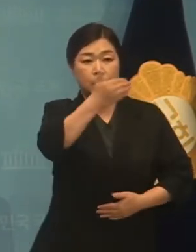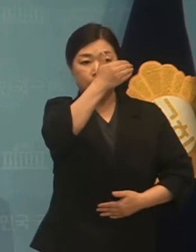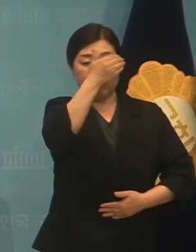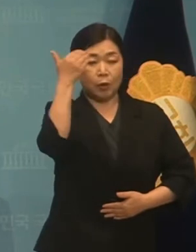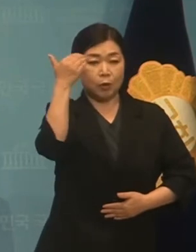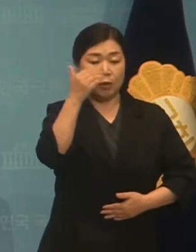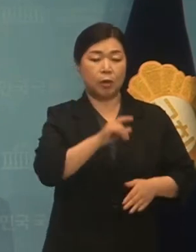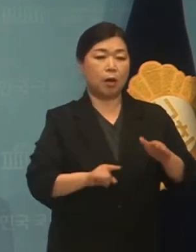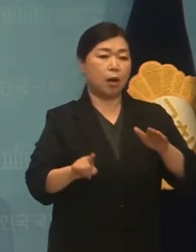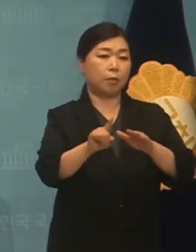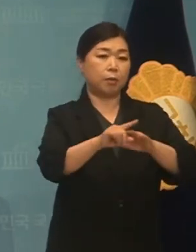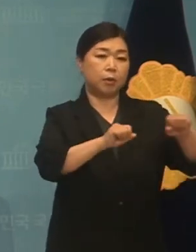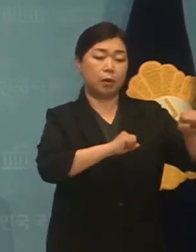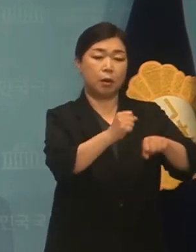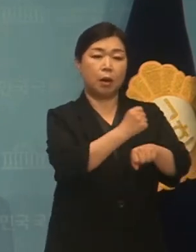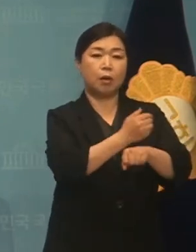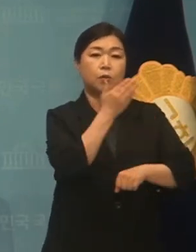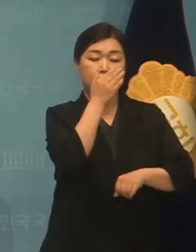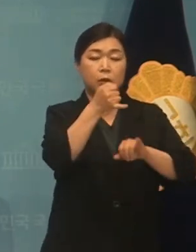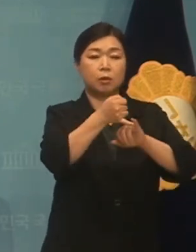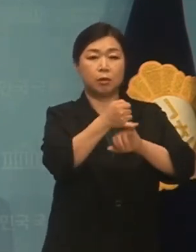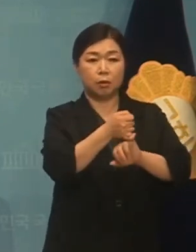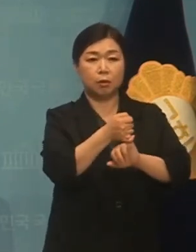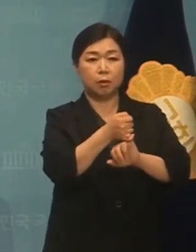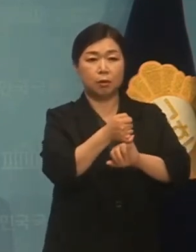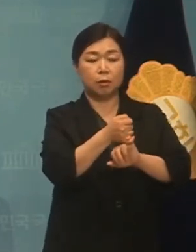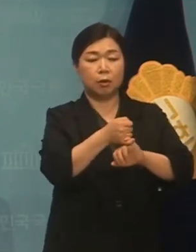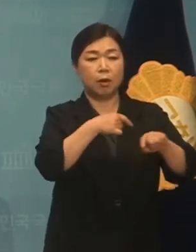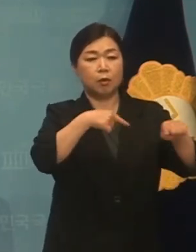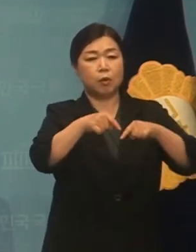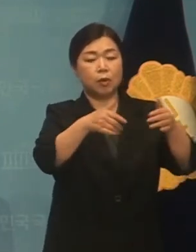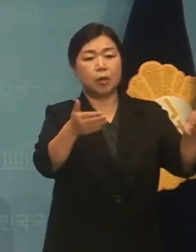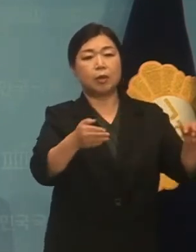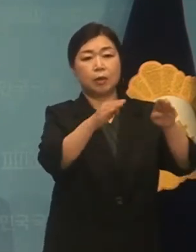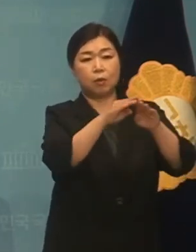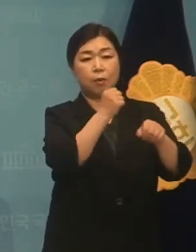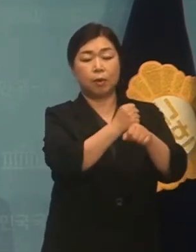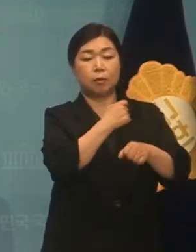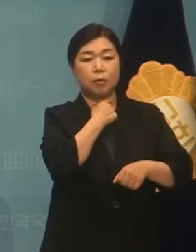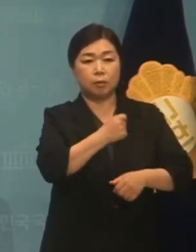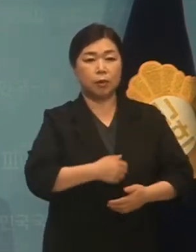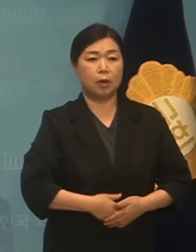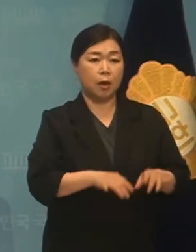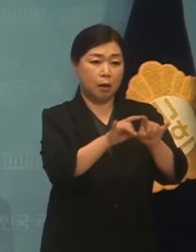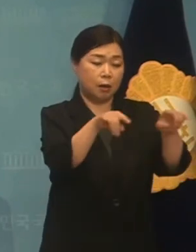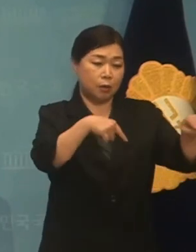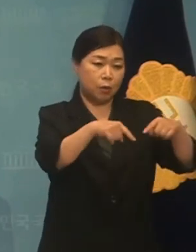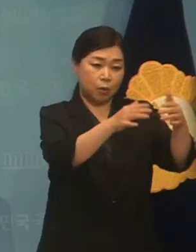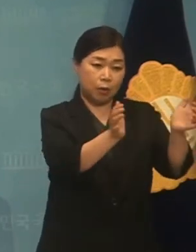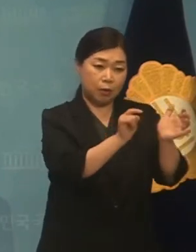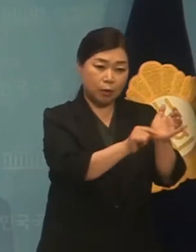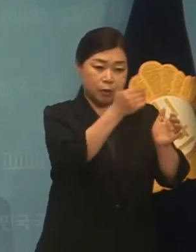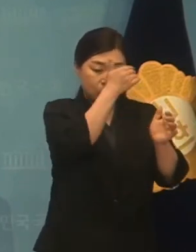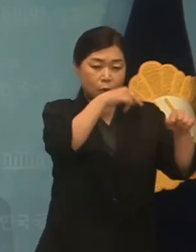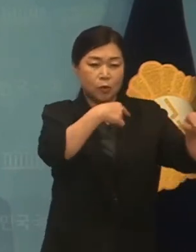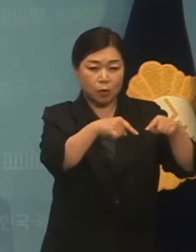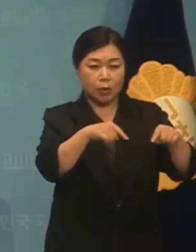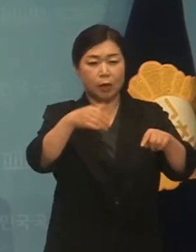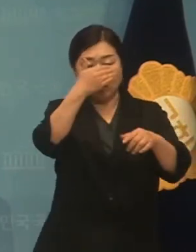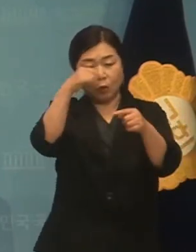청년이 앞장설 수 있는 정책기구를 만들겠습니다. 각 정당에서는